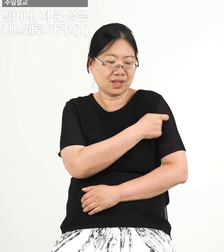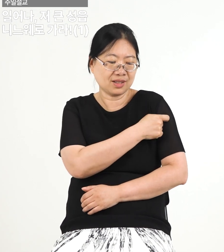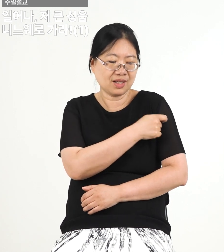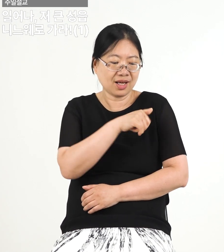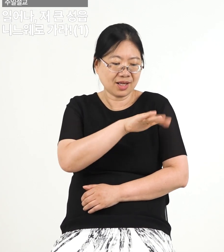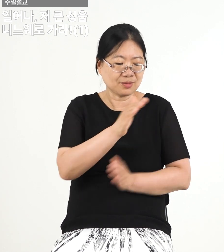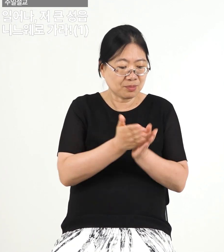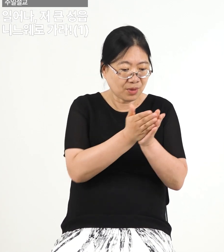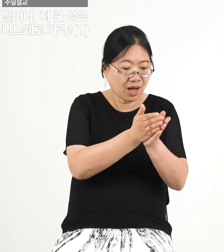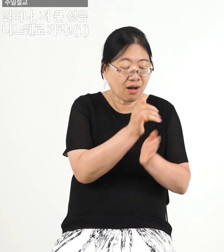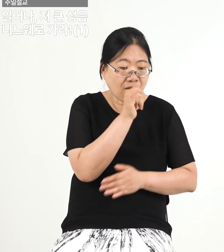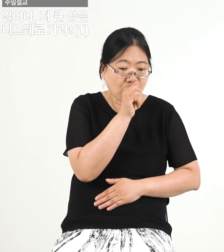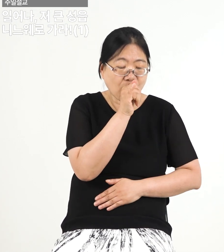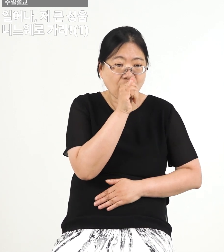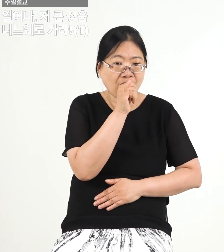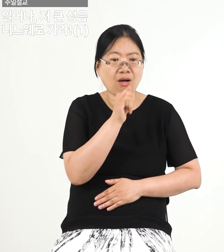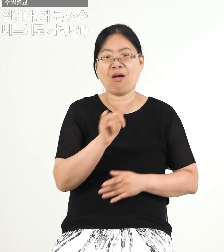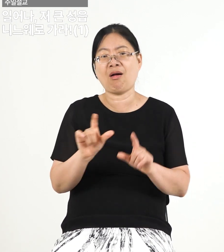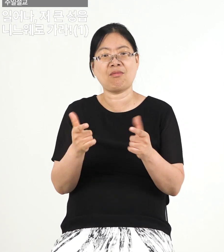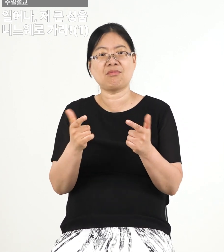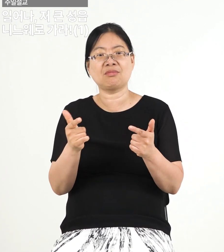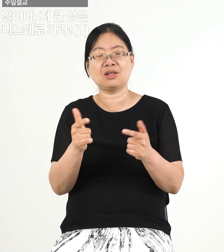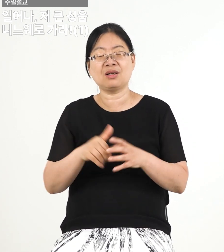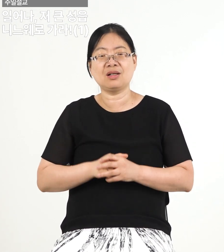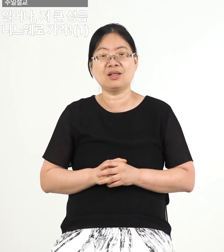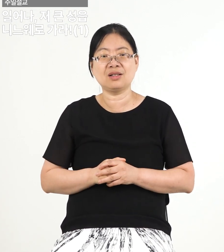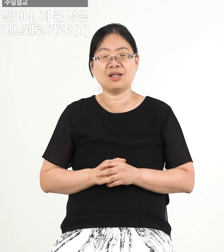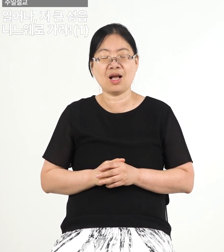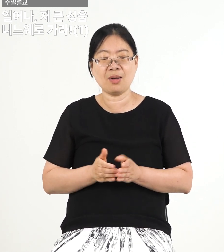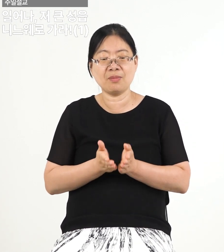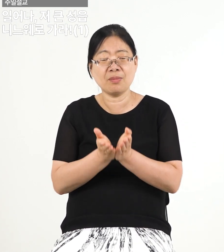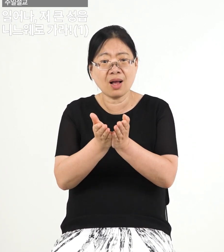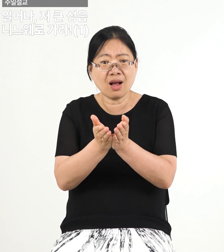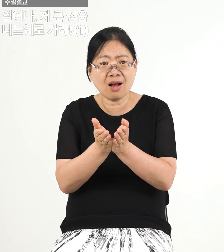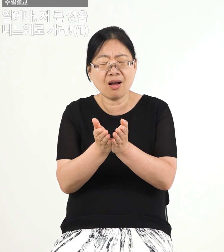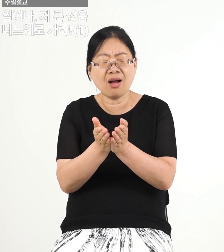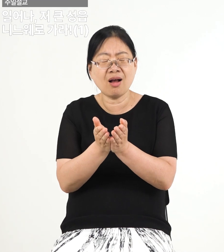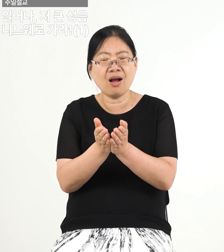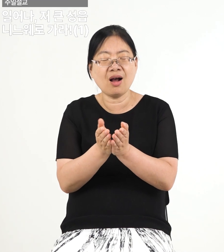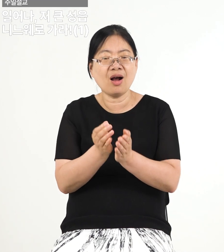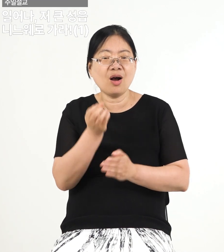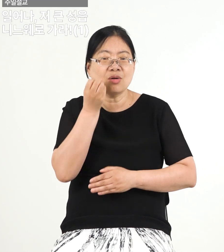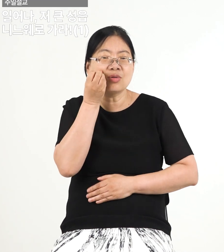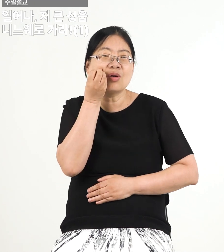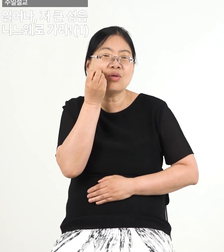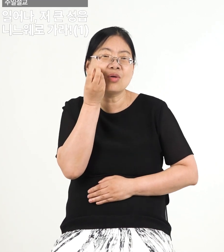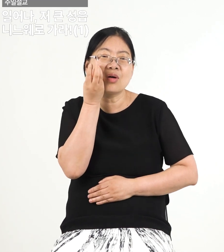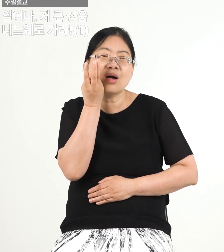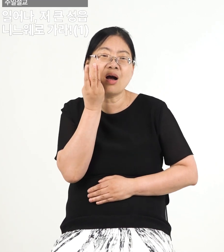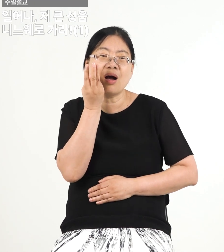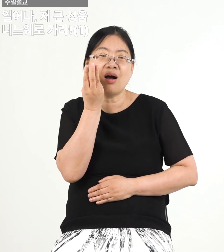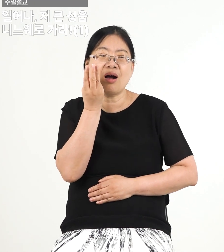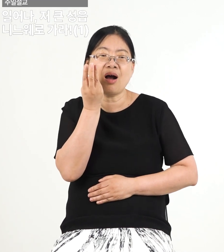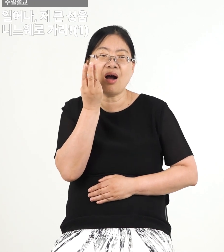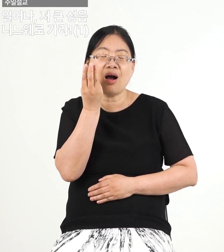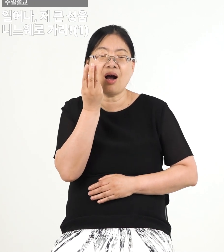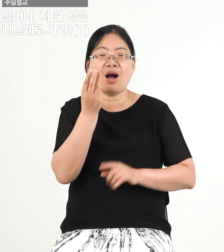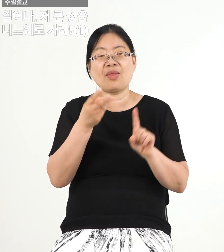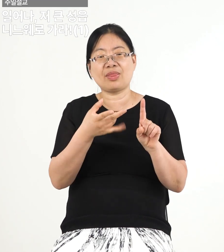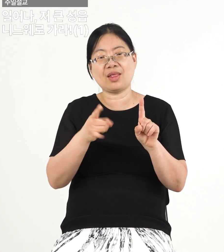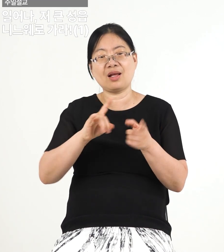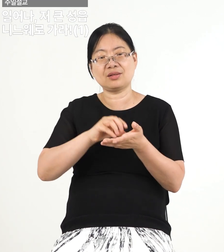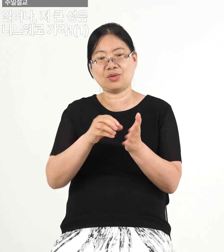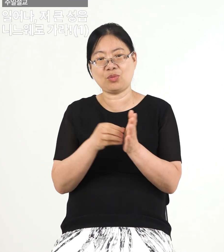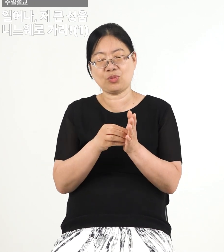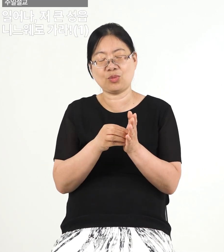배가 있다든지 그러던 시대가 아니에요. 그저 배가 어쩌다 한 두세 달에 한 대씩 배 한 척씩